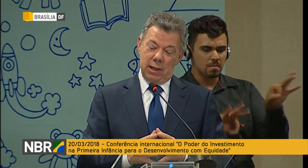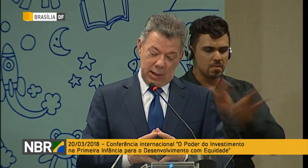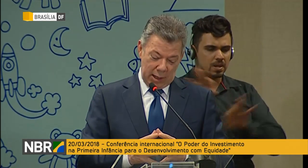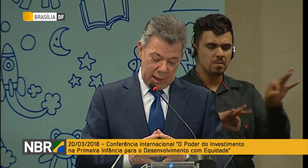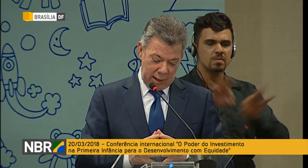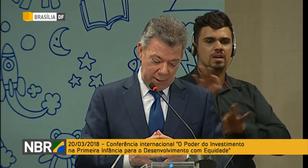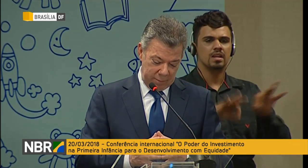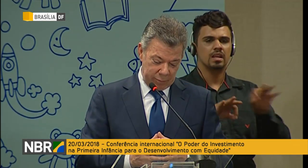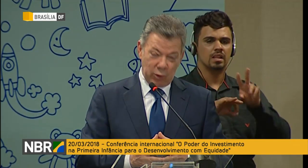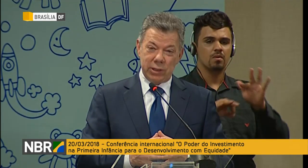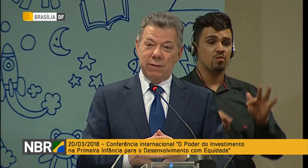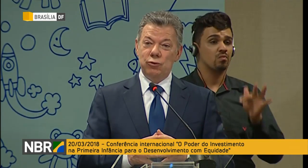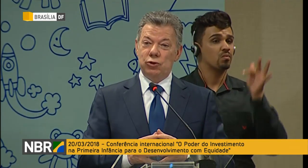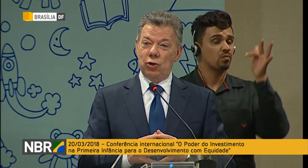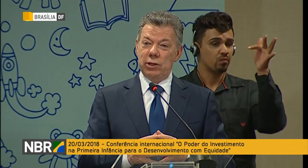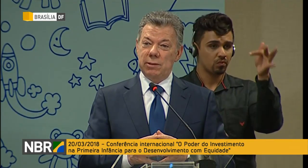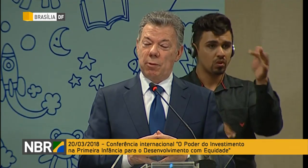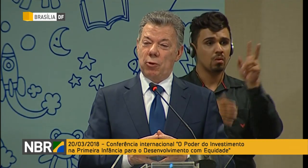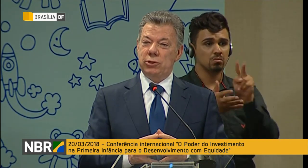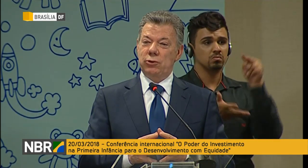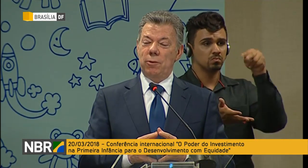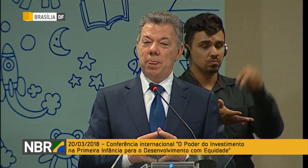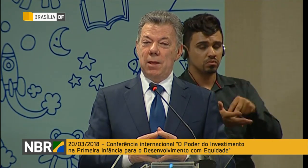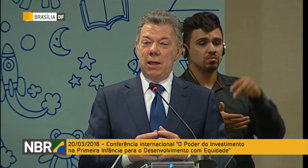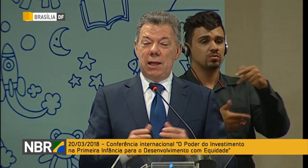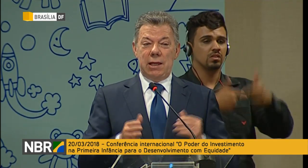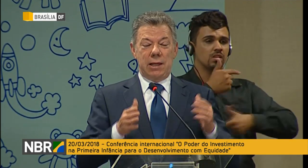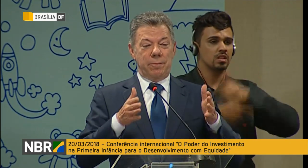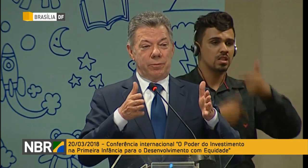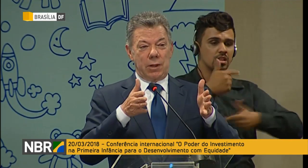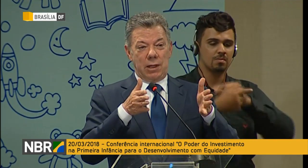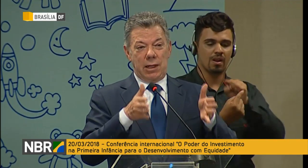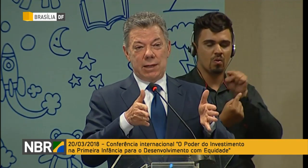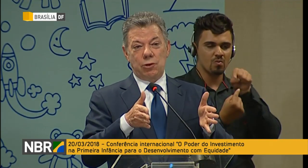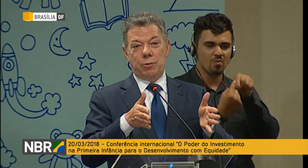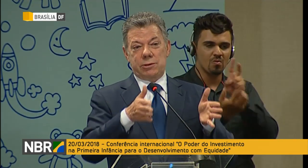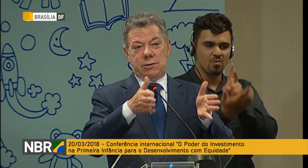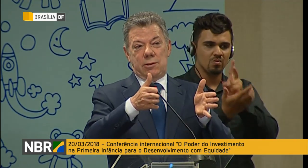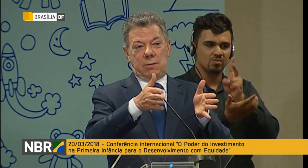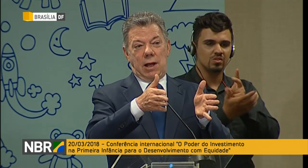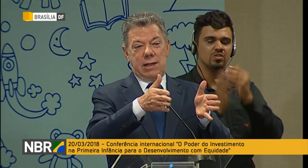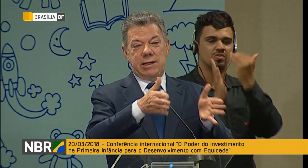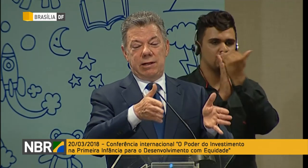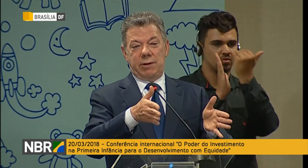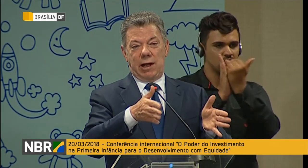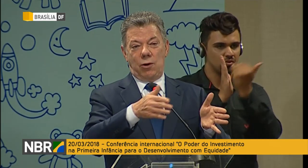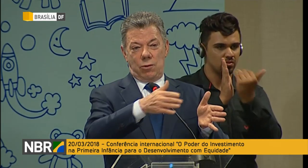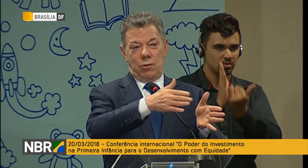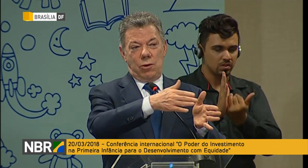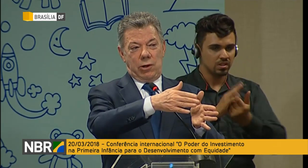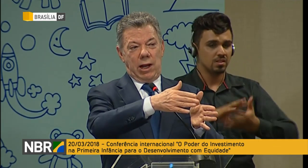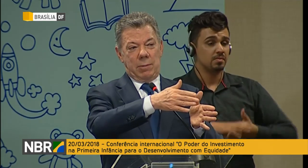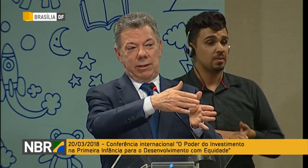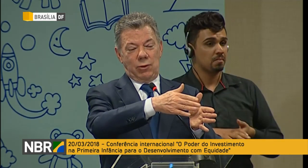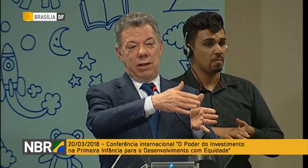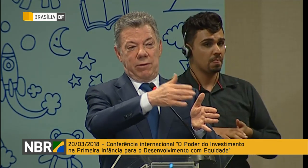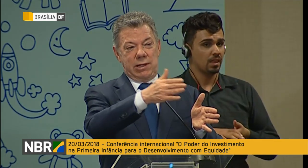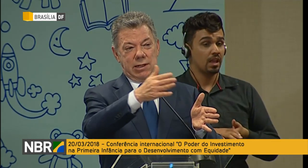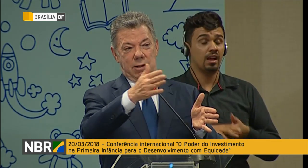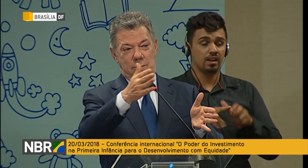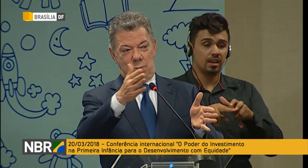para cumprir com essa função e esse objetivo. E isso foi